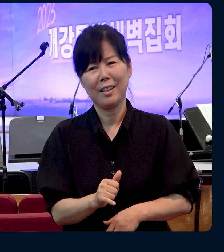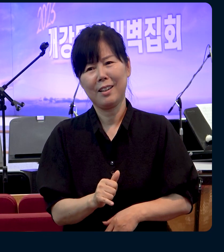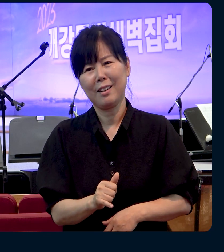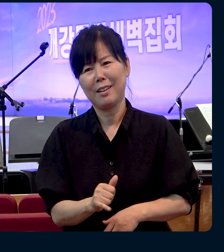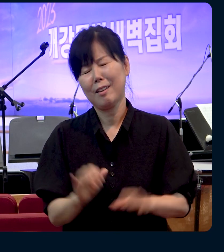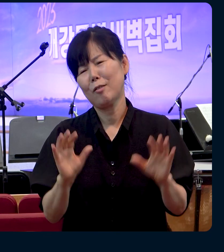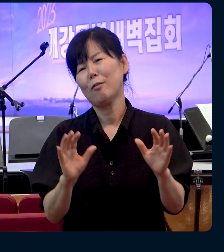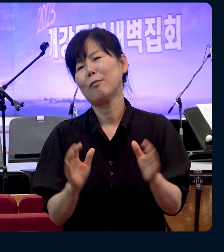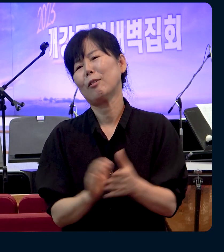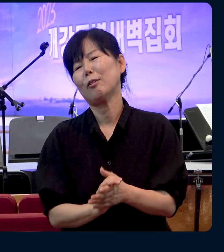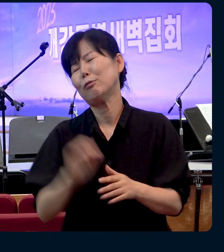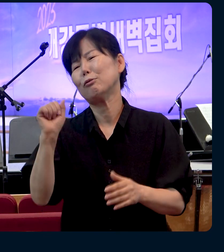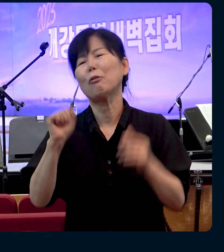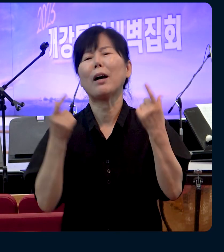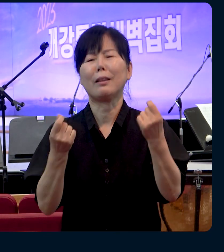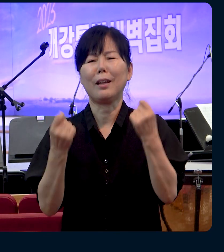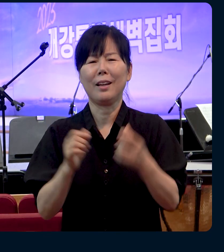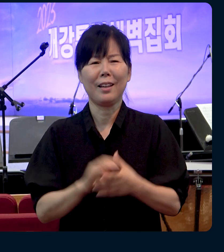이게 세상이에요.